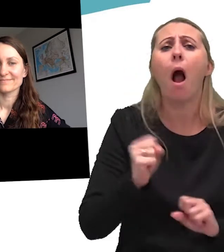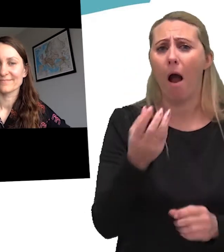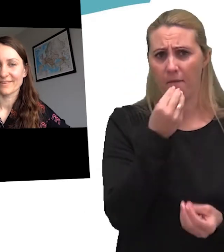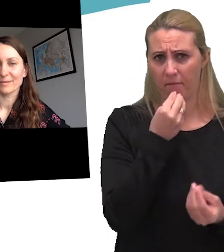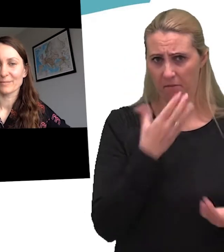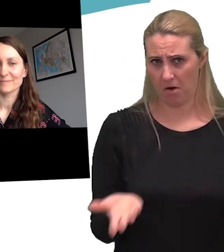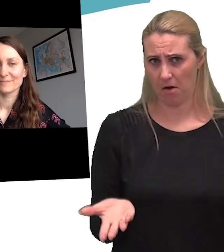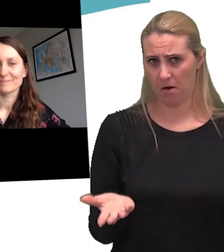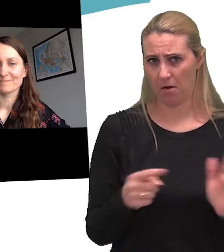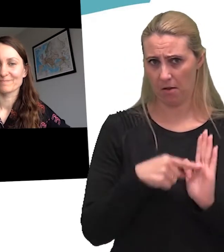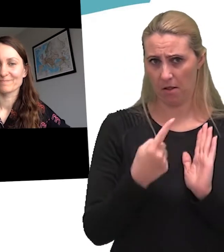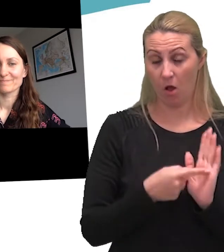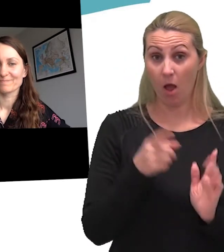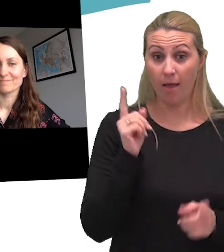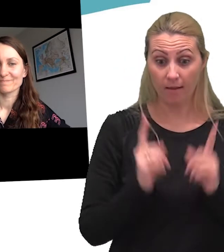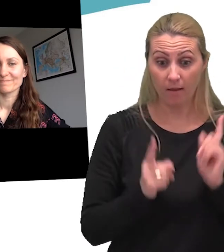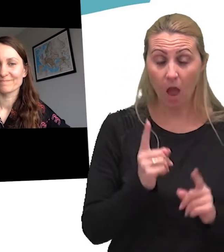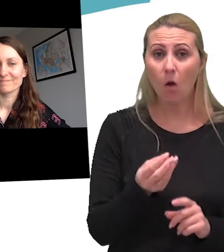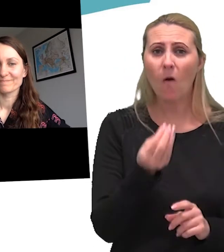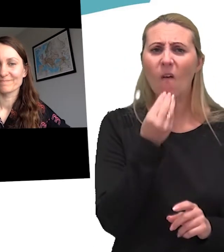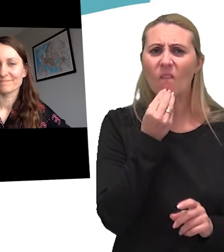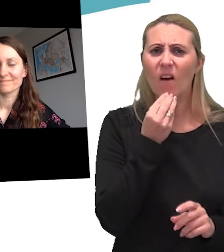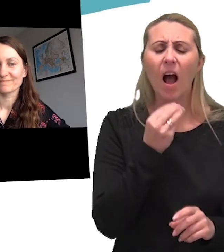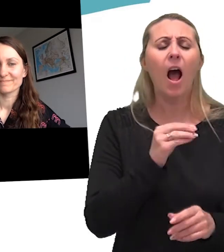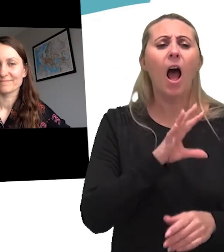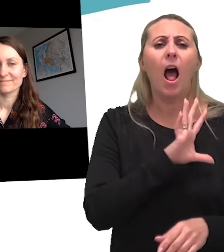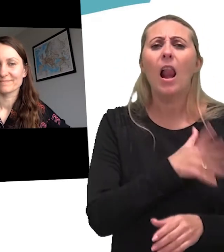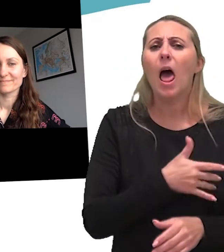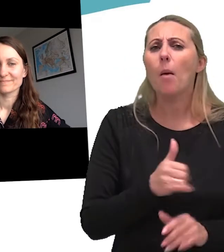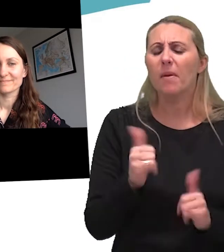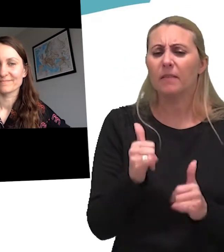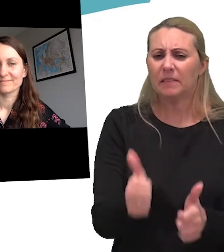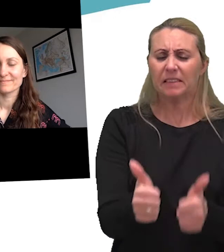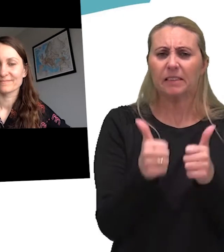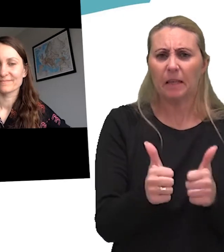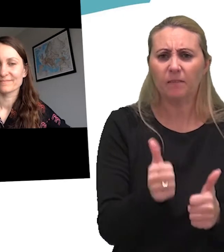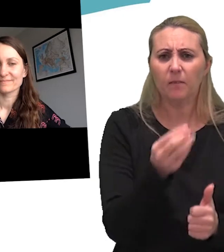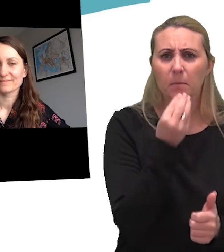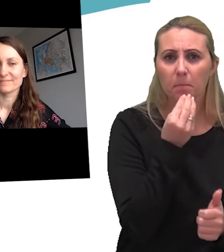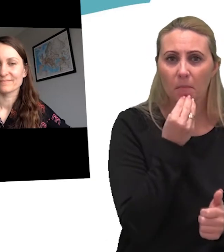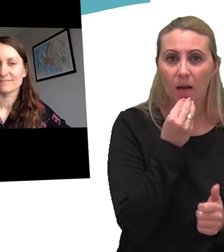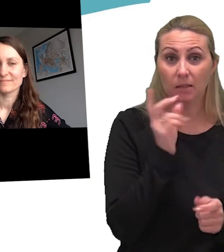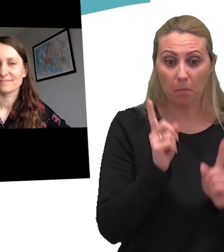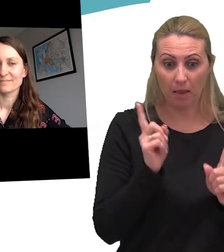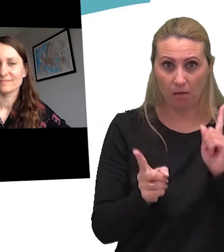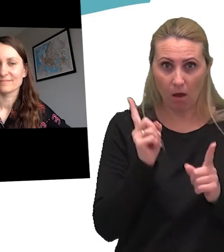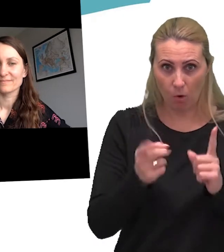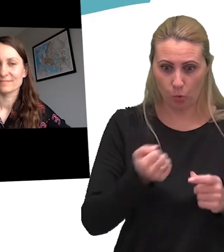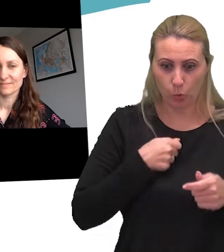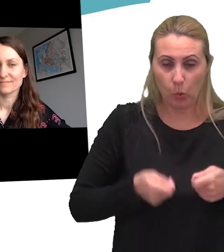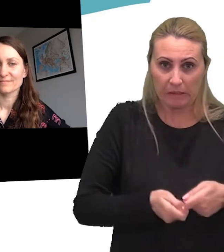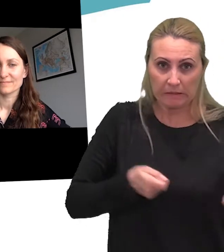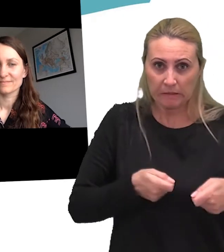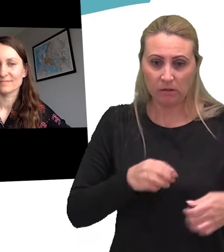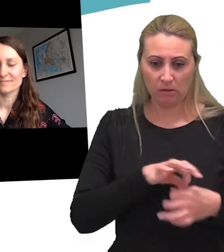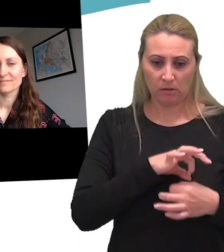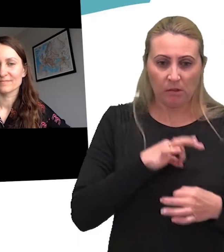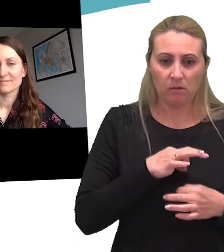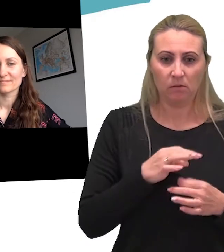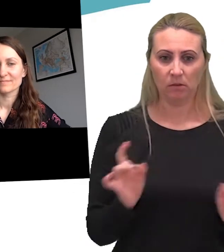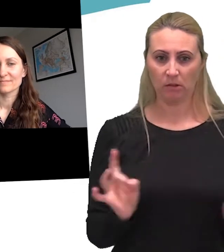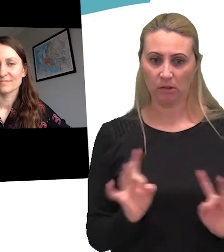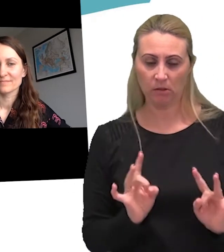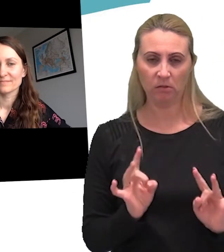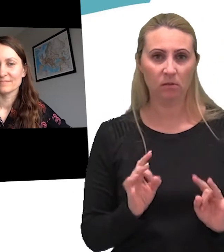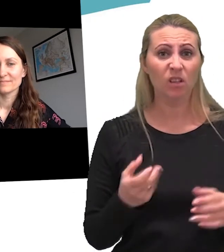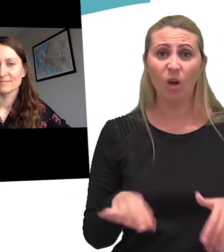taip? Taip. Bet jeigu mes valgysim tą labai vertingą maistą, bet mes valgysim įtampą ir stresą, tai tai